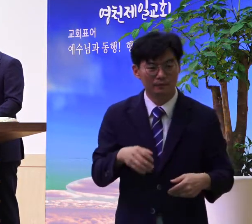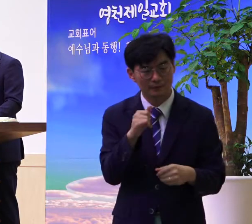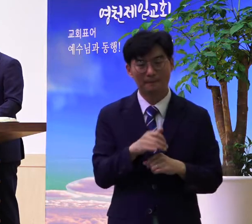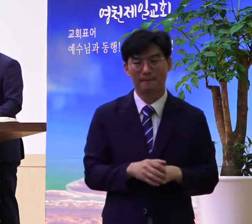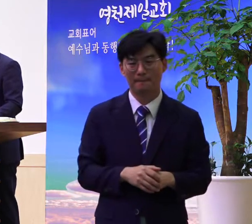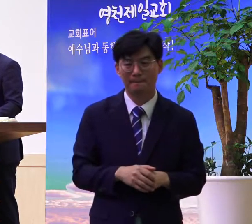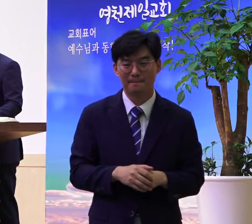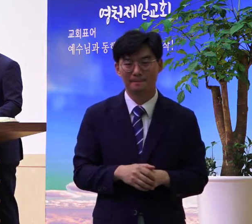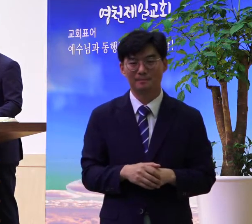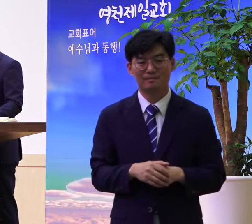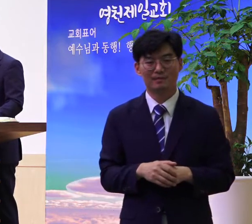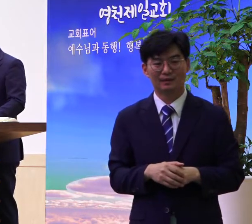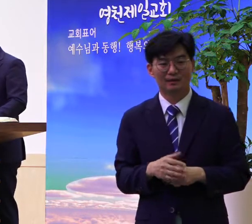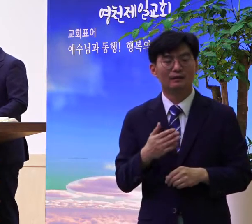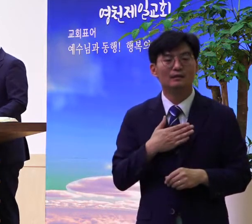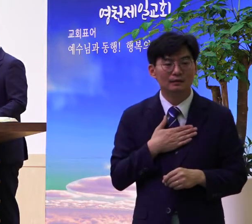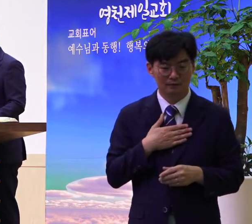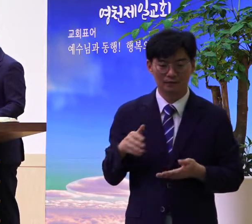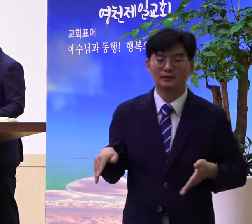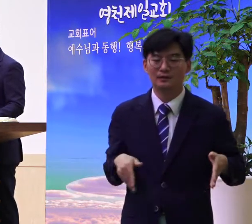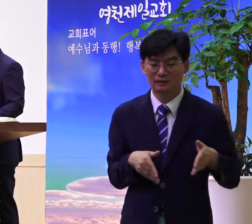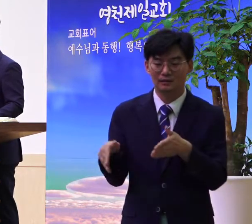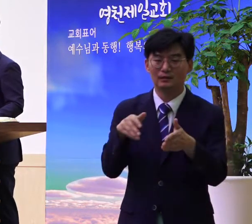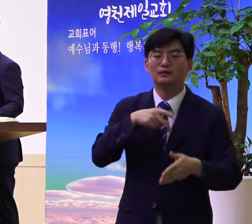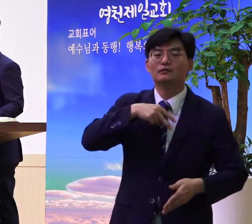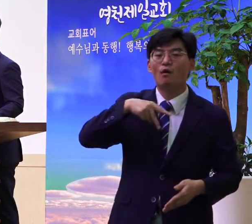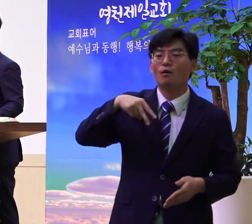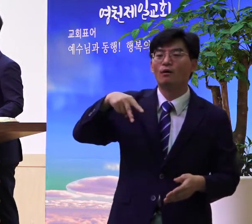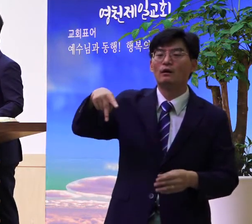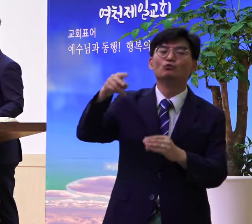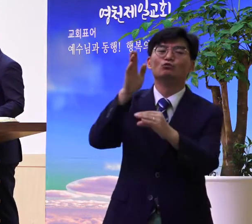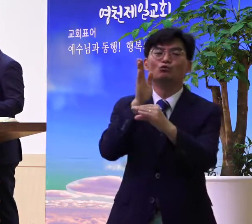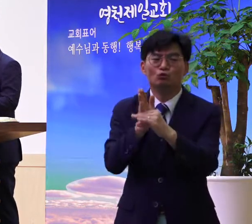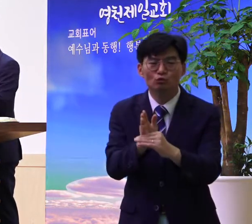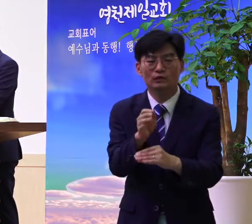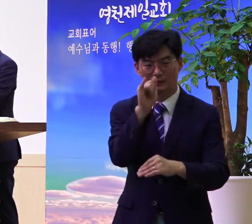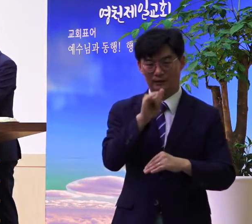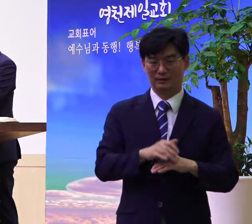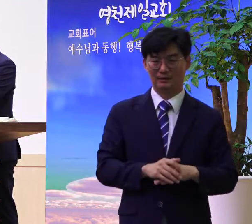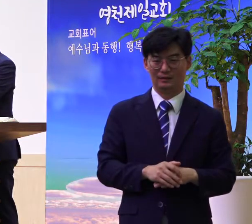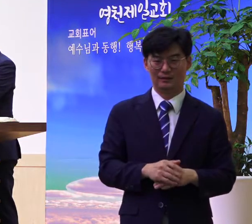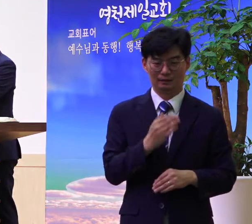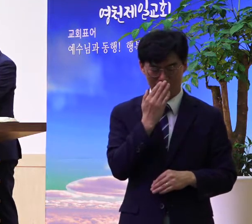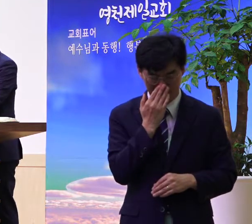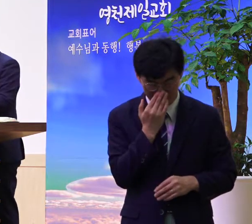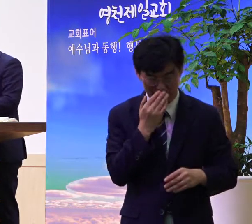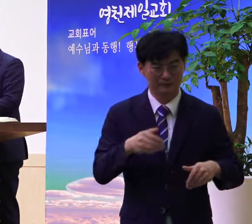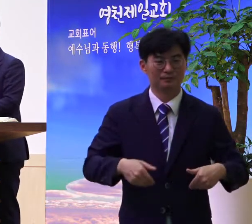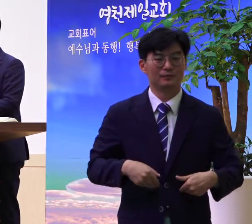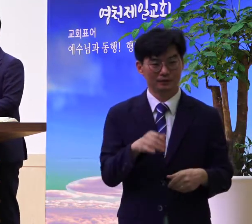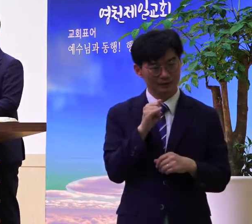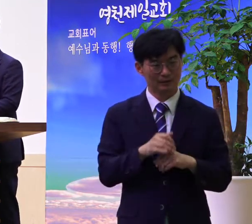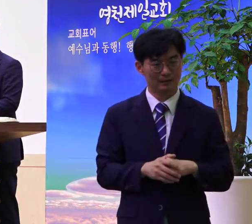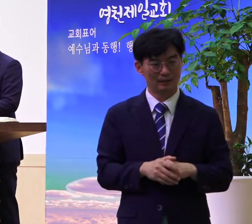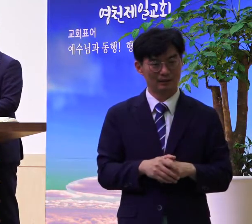도상에 있는 존재라고 하는 길 위에 있는 존재라는 것을 인식하면 겸손해질 수밖에 없습니다.